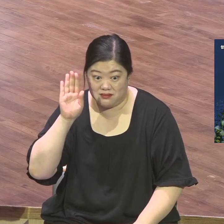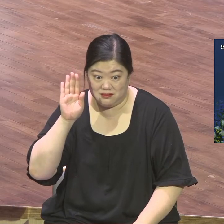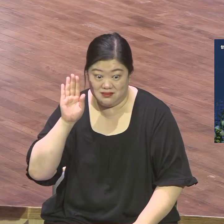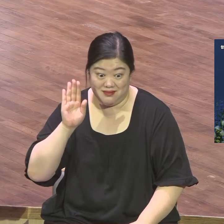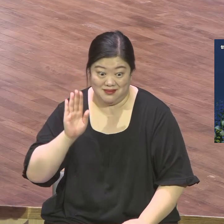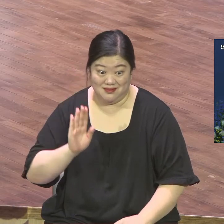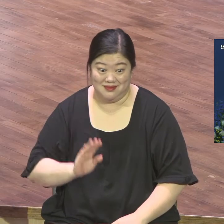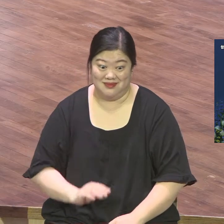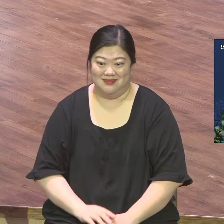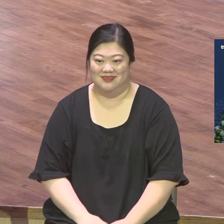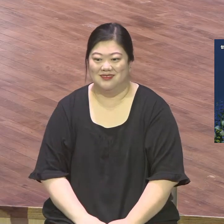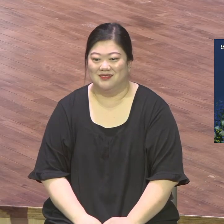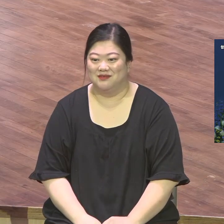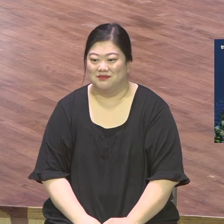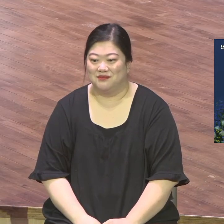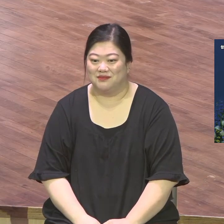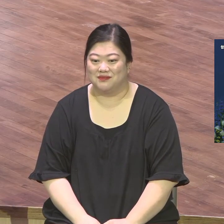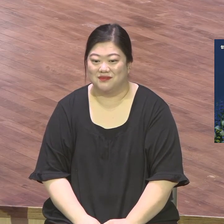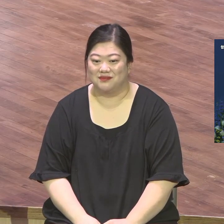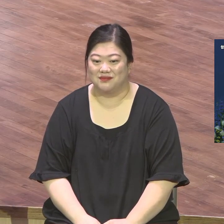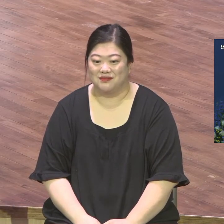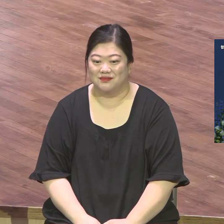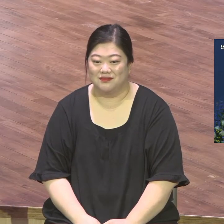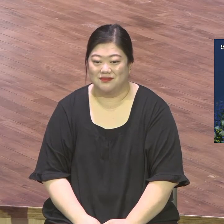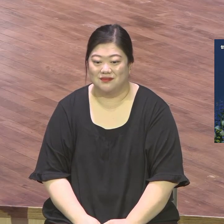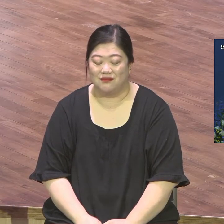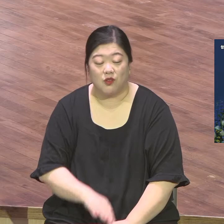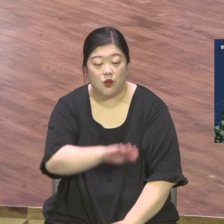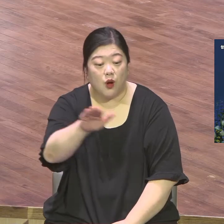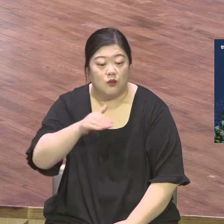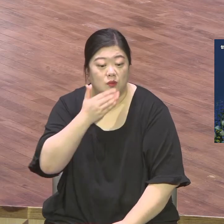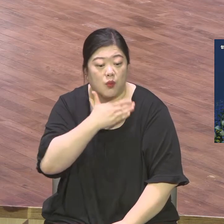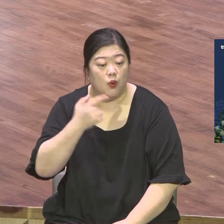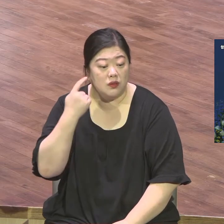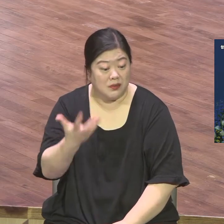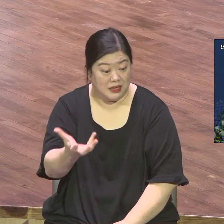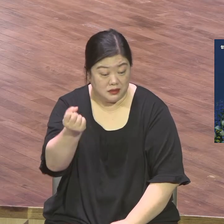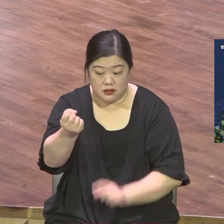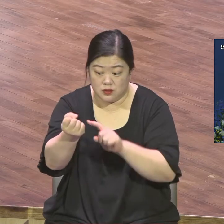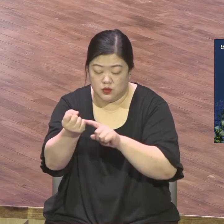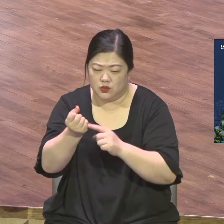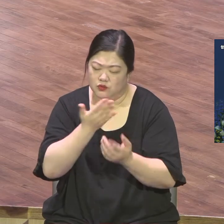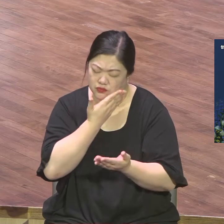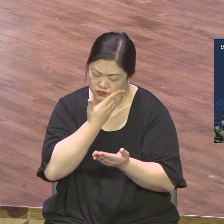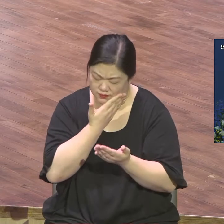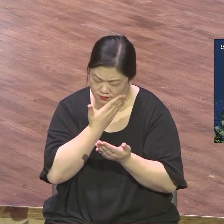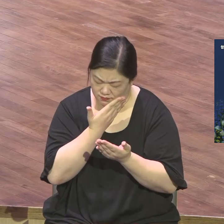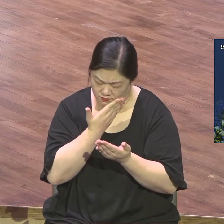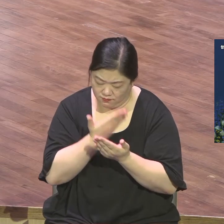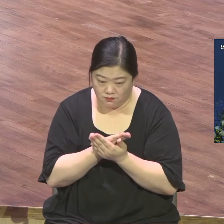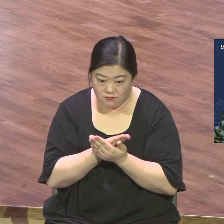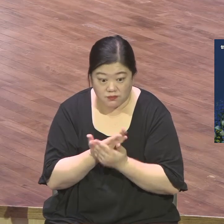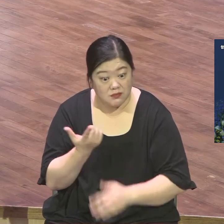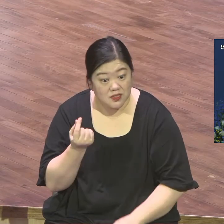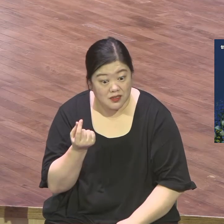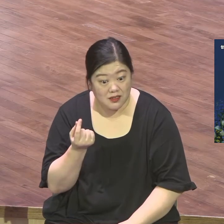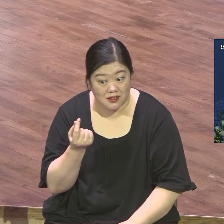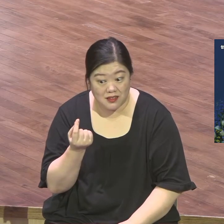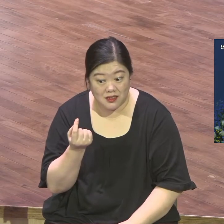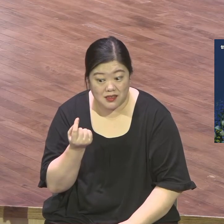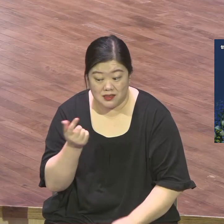여러분요 우리에게 주신 이 복음이 너무너무 소중하고 가장 기쁜 소식이기